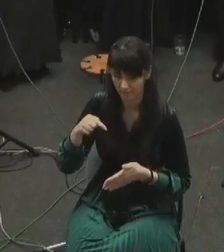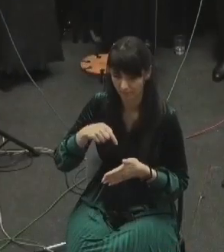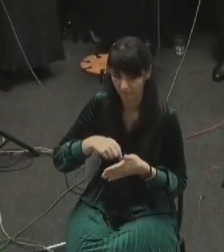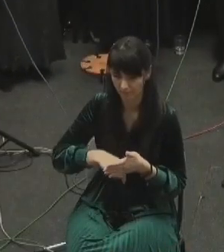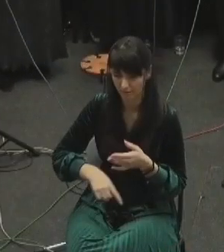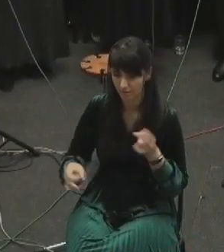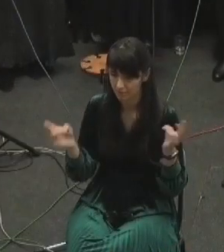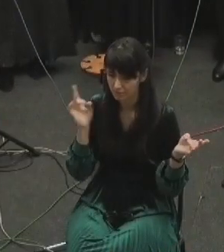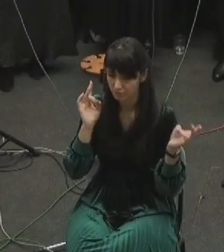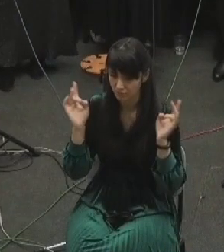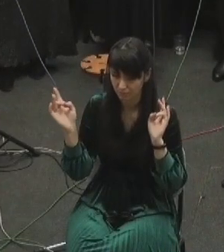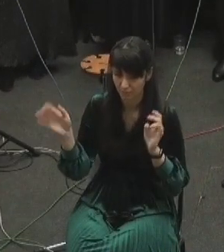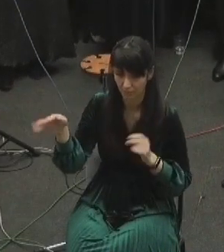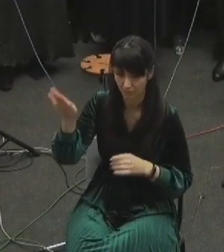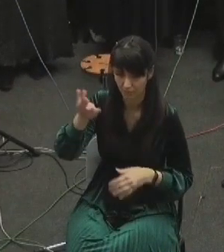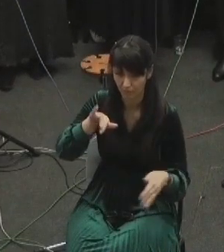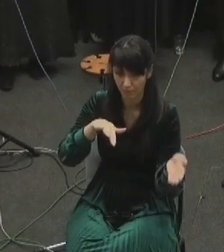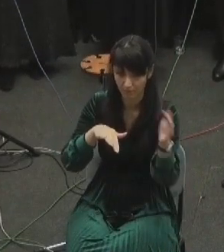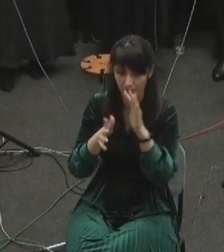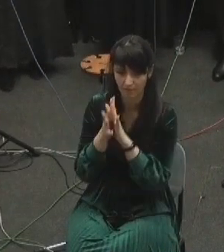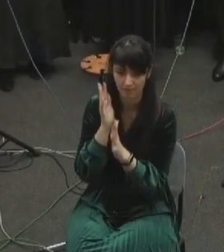шуміть ви гори і ліса.